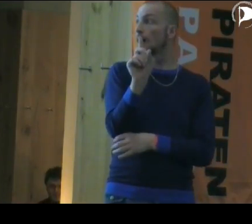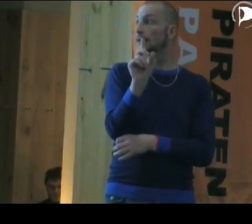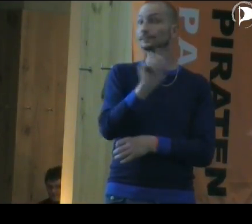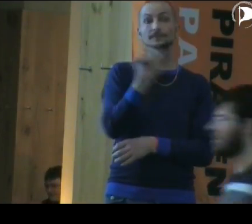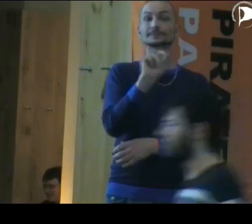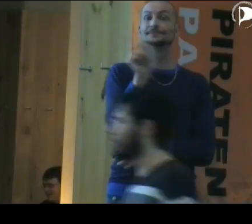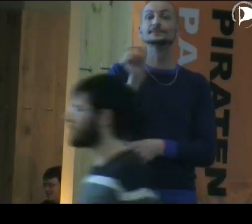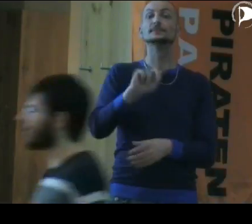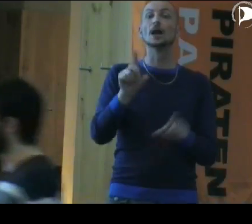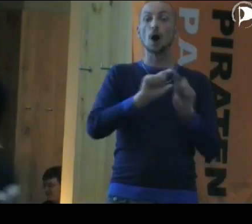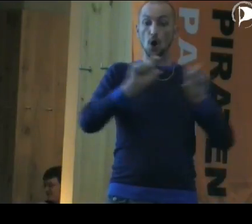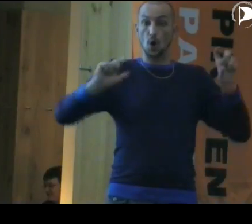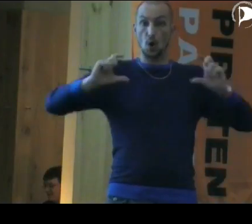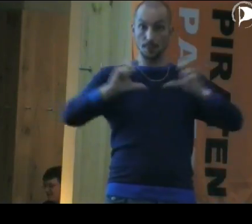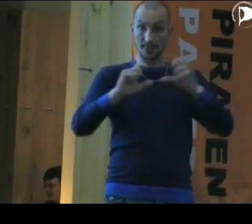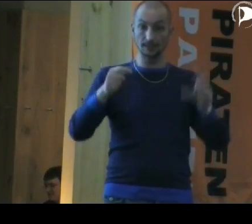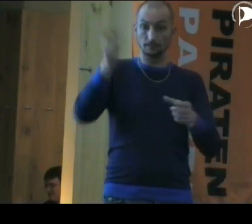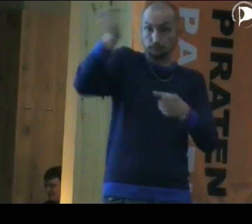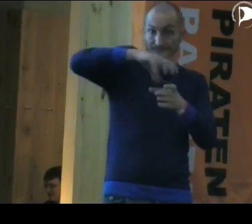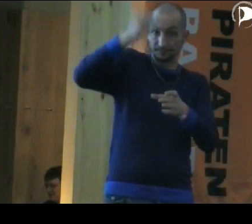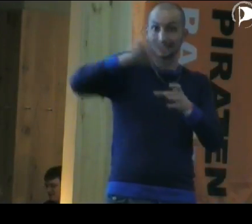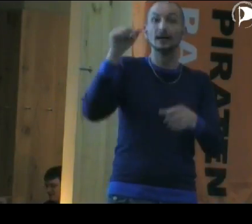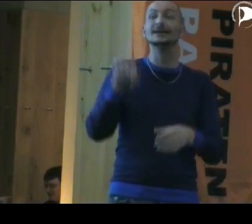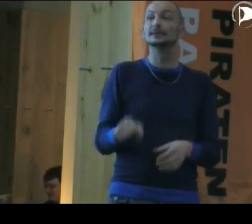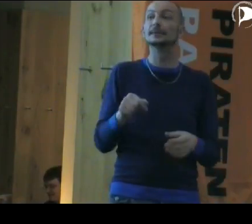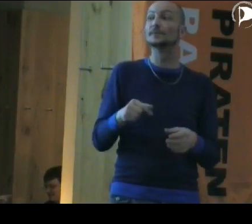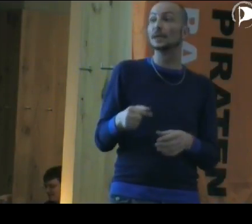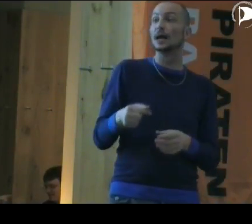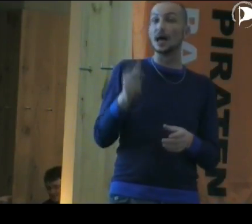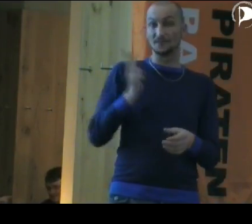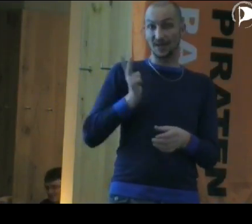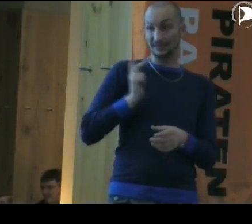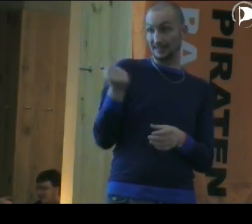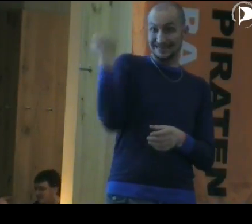okay wir warten auf die netze behalten raus sind hier